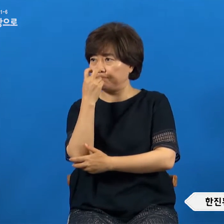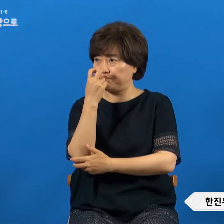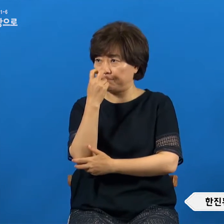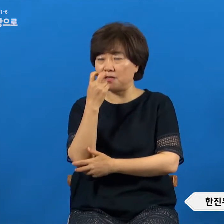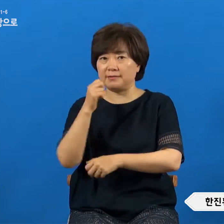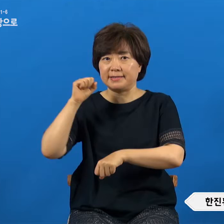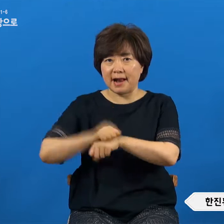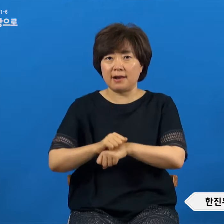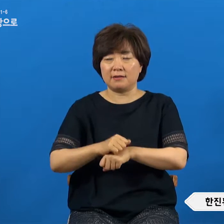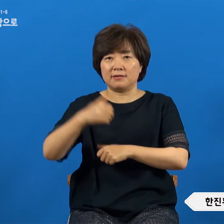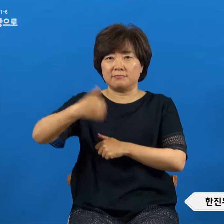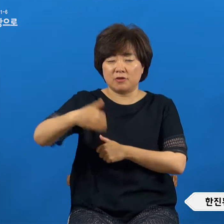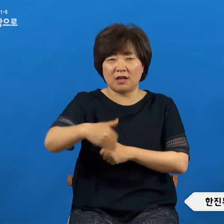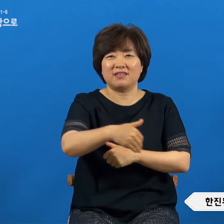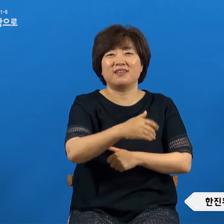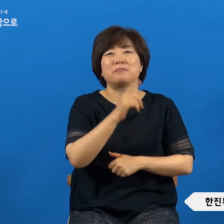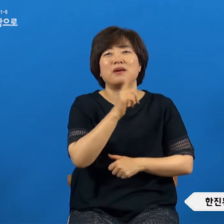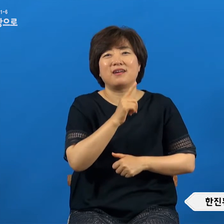말이 기억이 납니다.